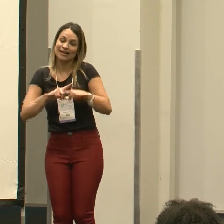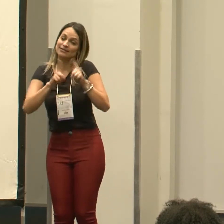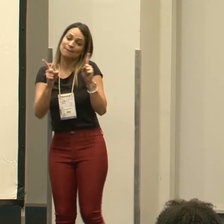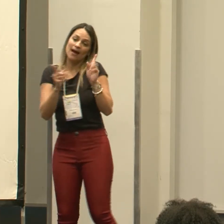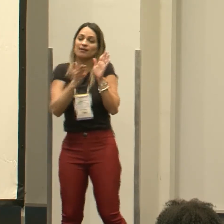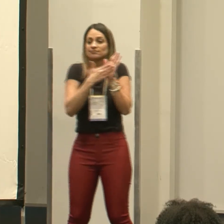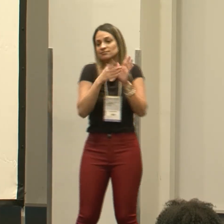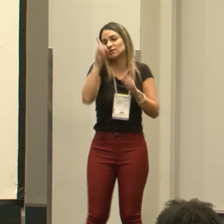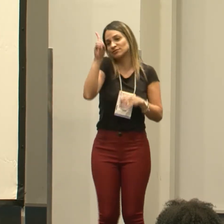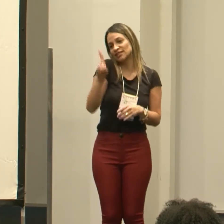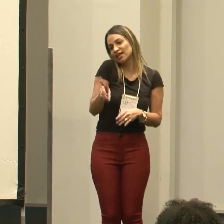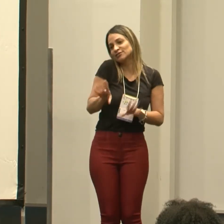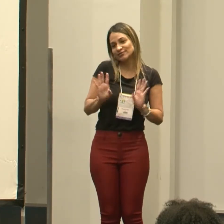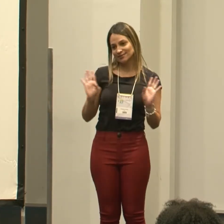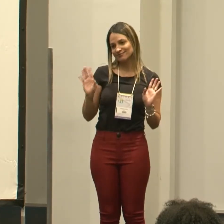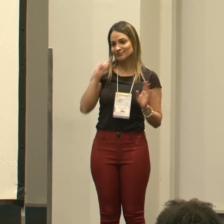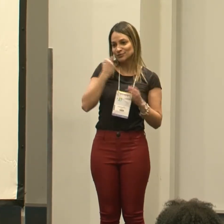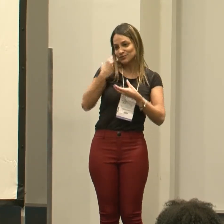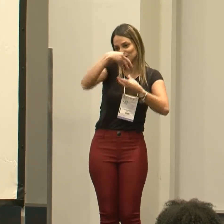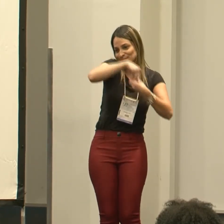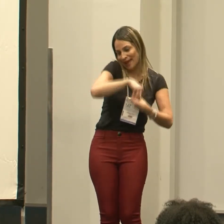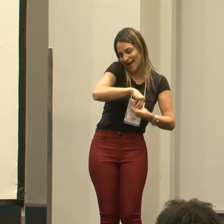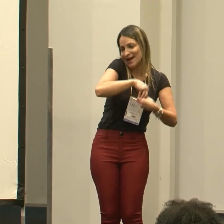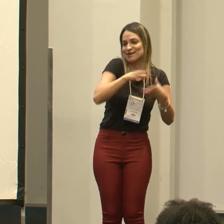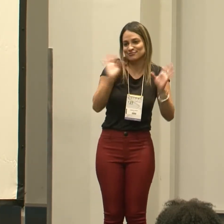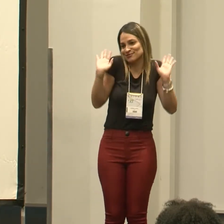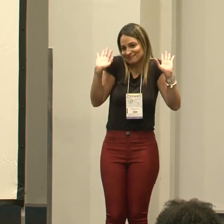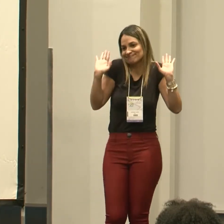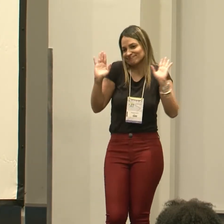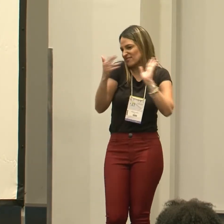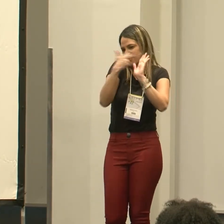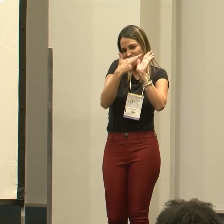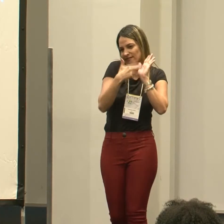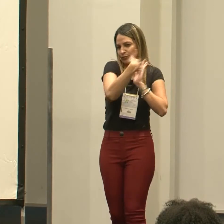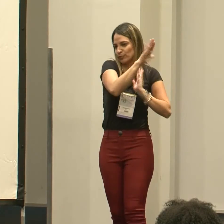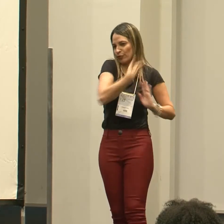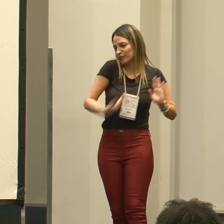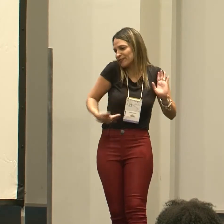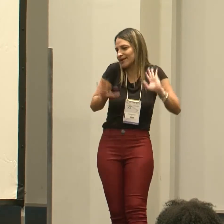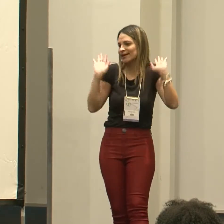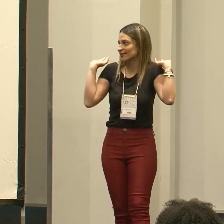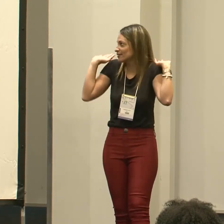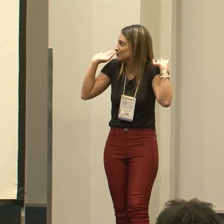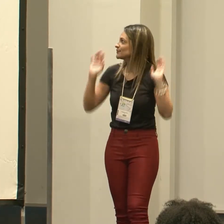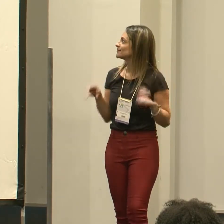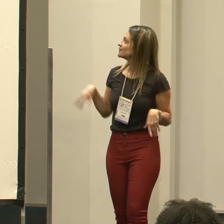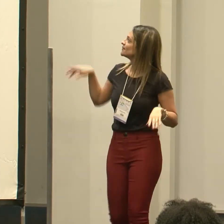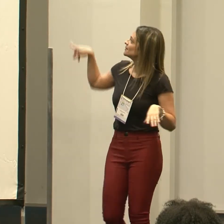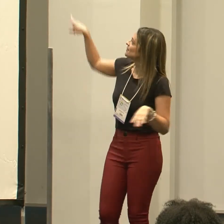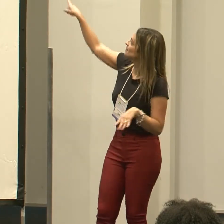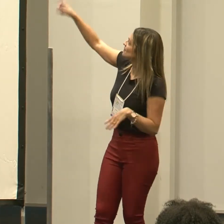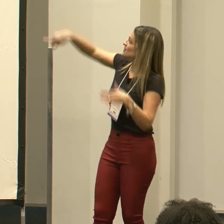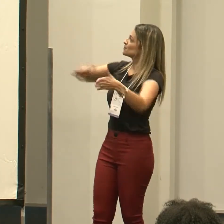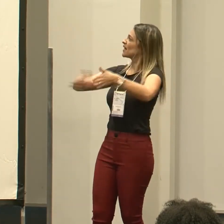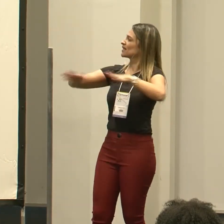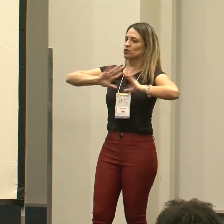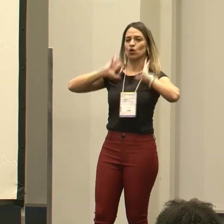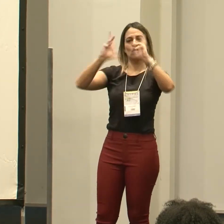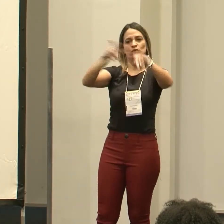mais falar sobre deficiente, mas como está na legislação, né, que isso é coisas do